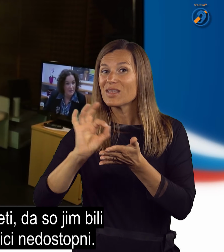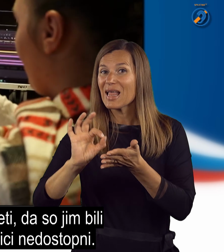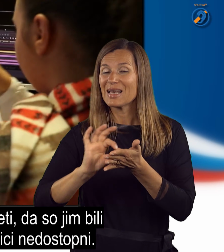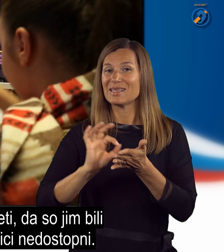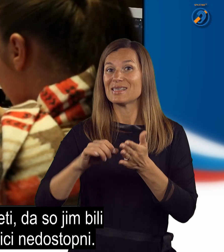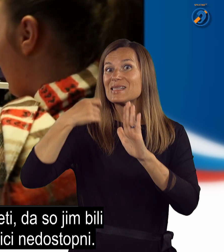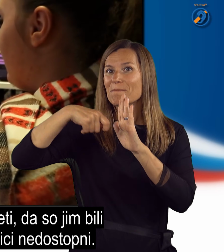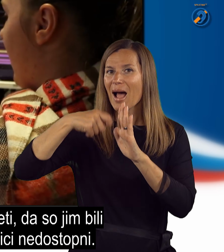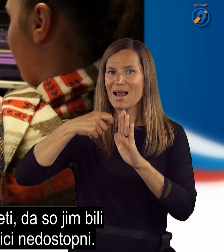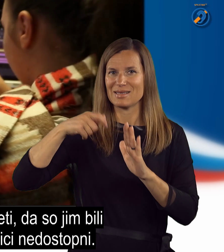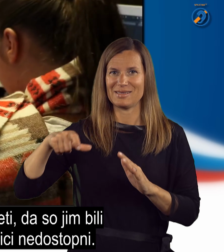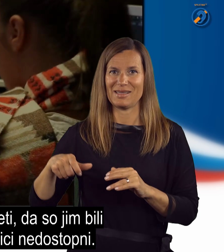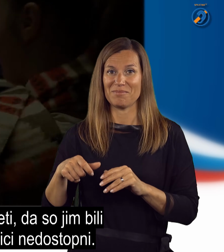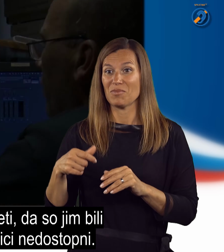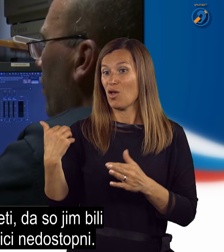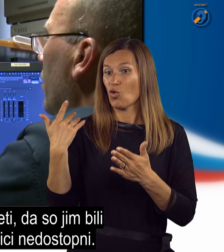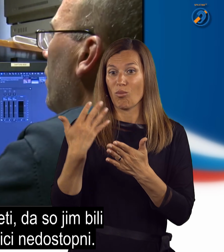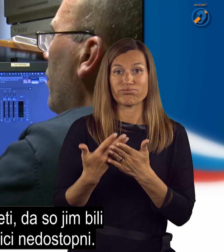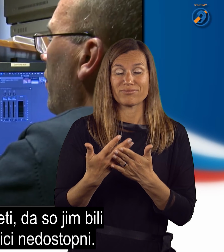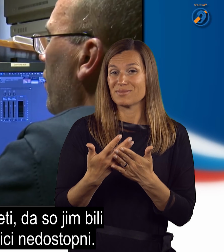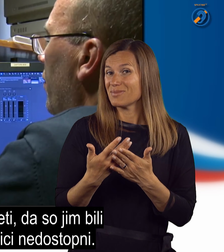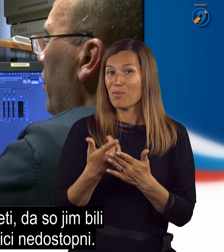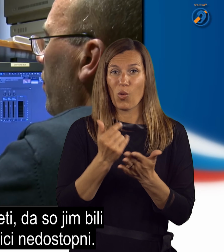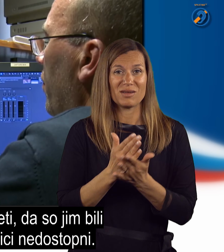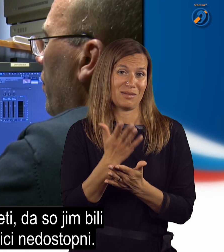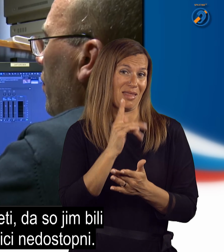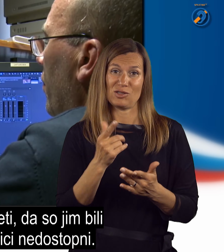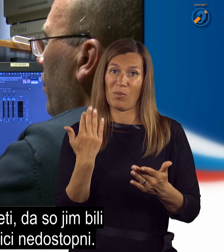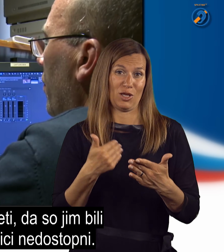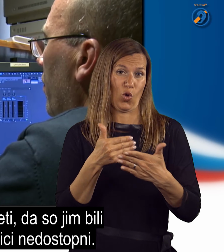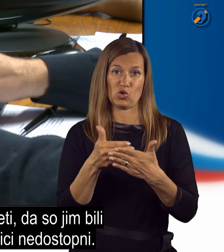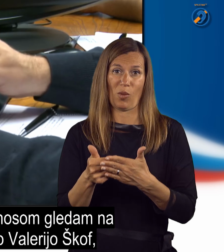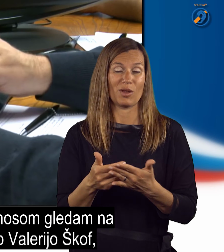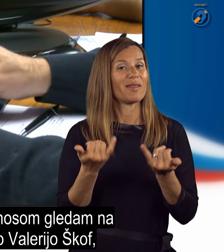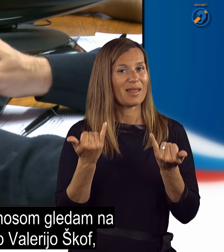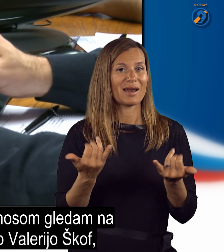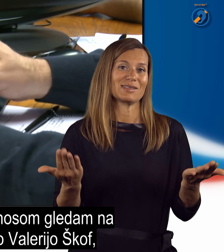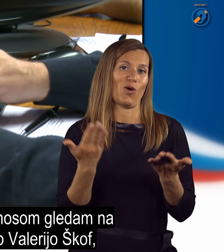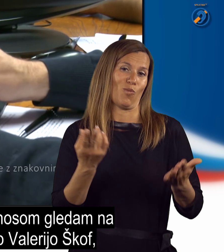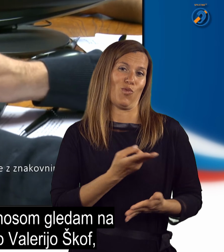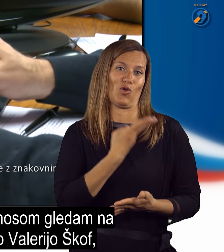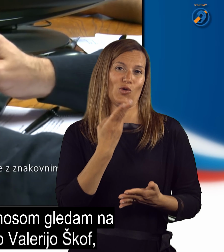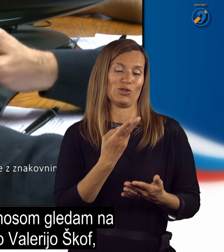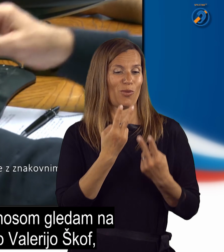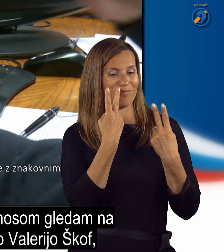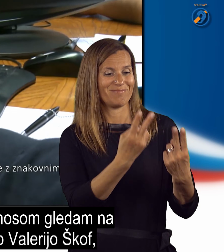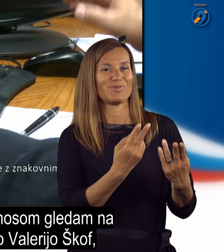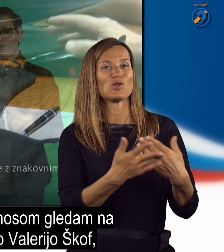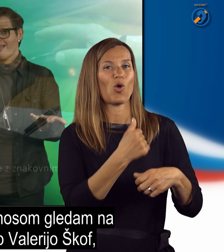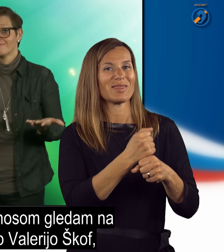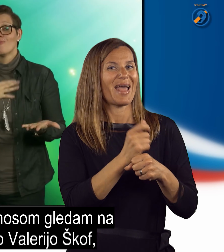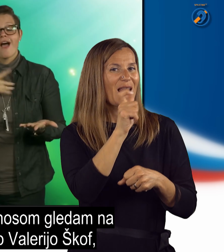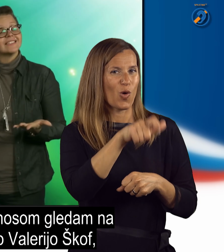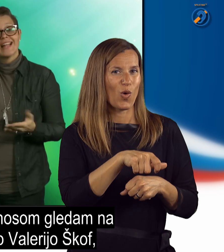moramo vedeti, da so jim bili do takrat ti poklici nedostopni. Danes lahko s ponosom gledam na svojo